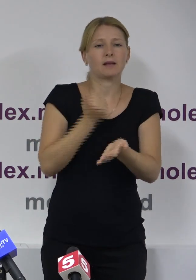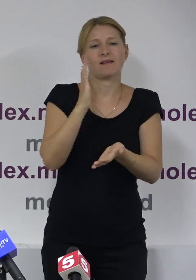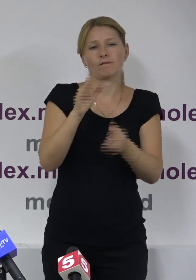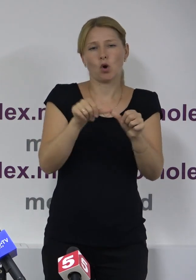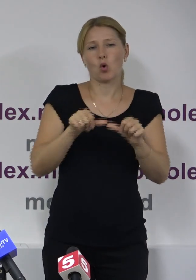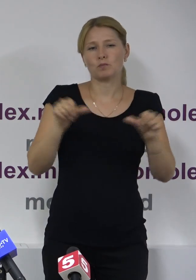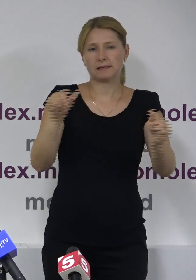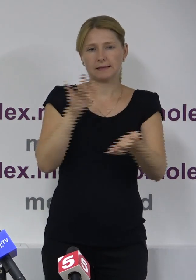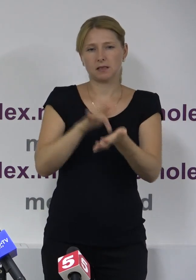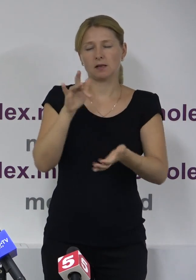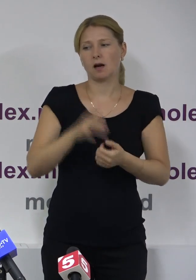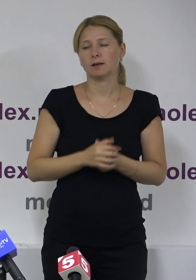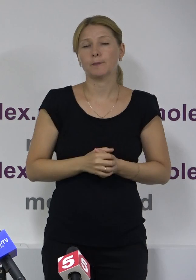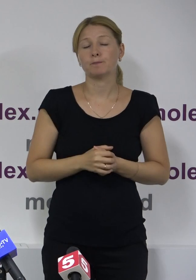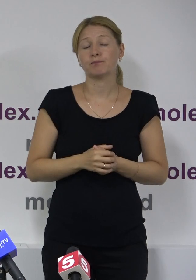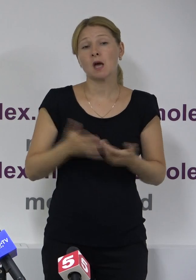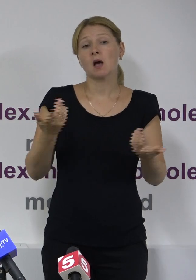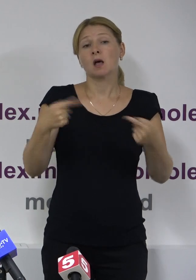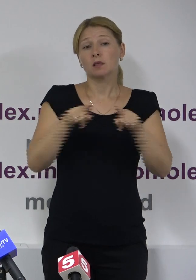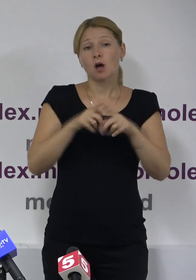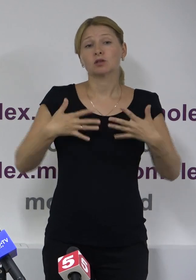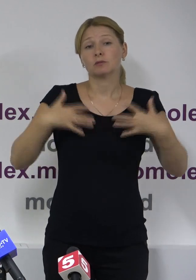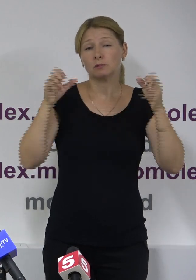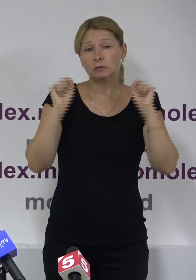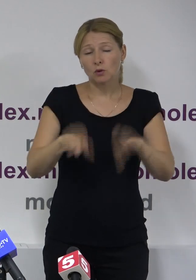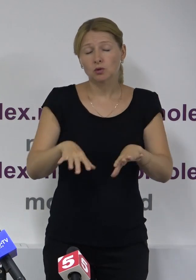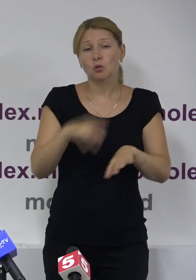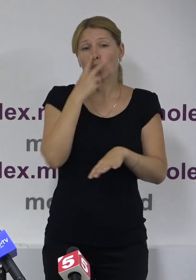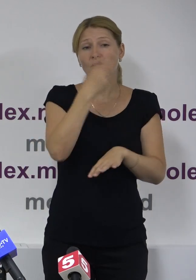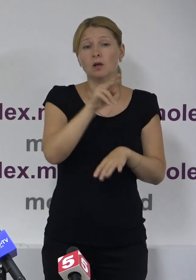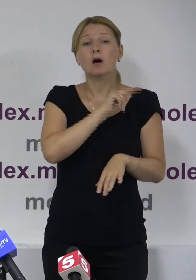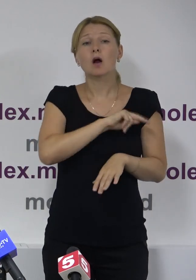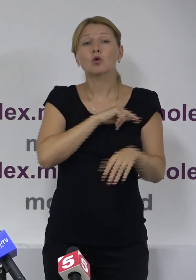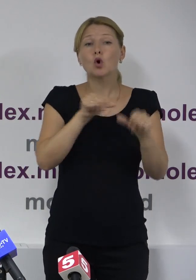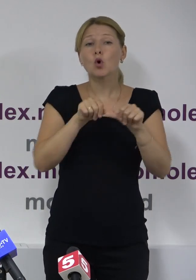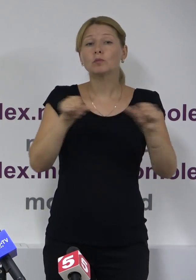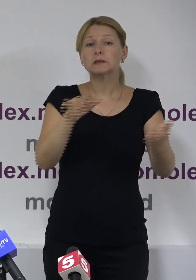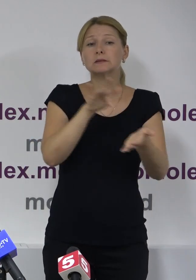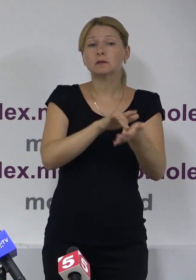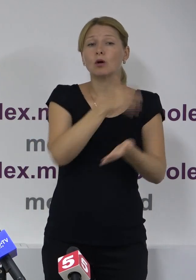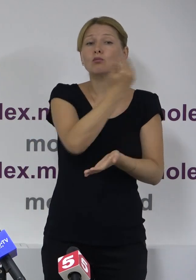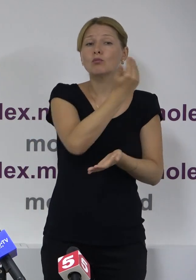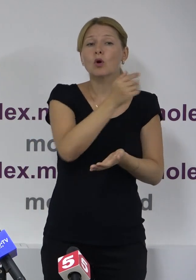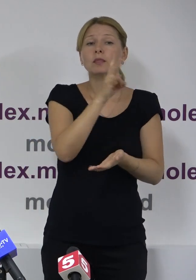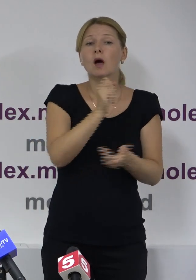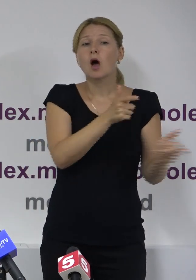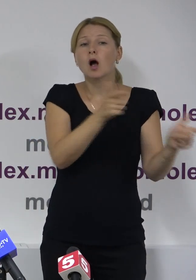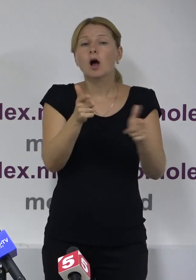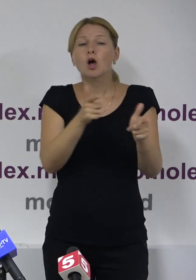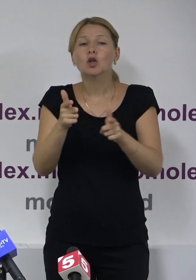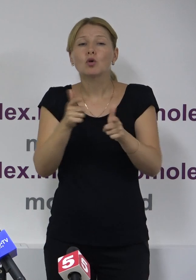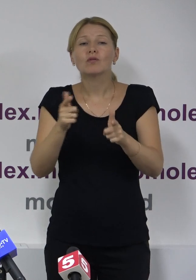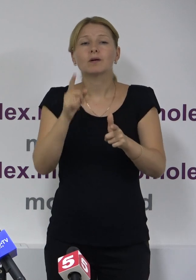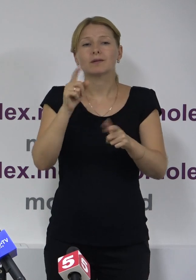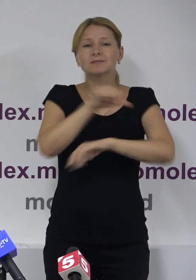Centrale. Un efort deosebit am observat în activitatea Comisiei Electorale Centrale pentru pregătirea votului